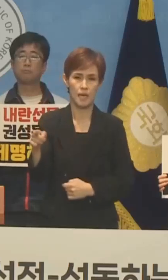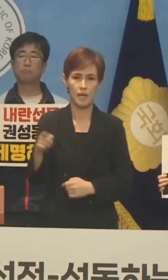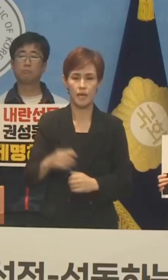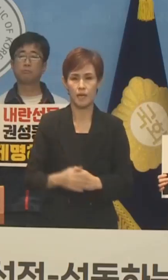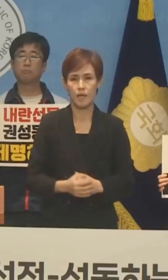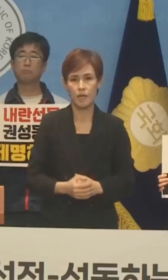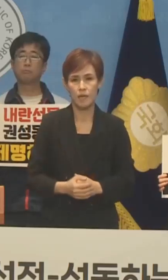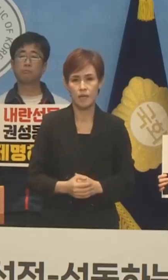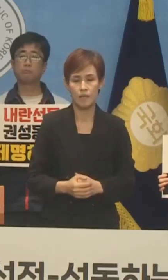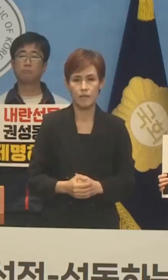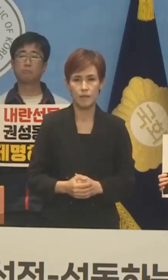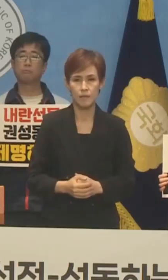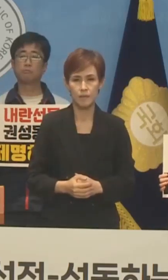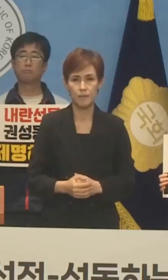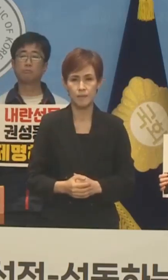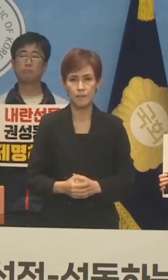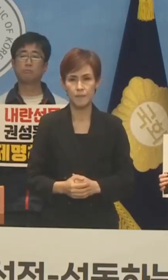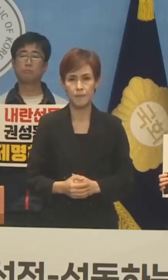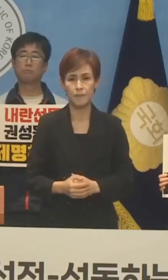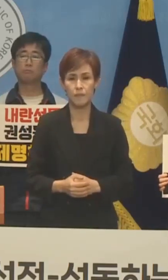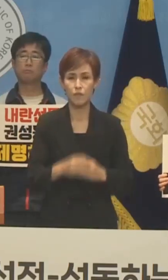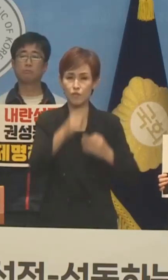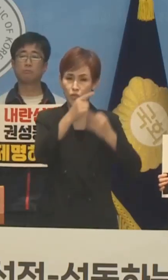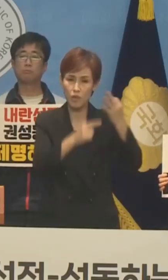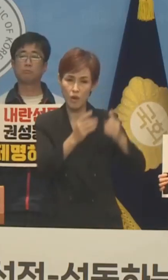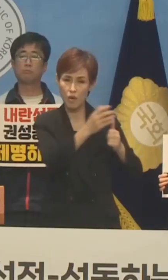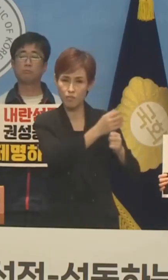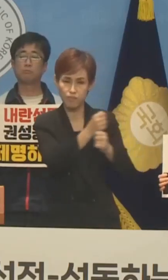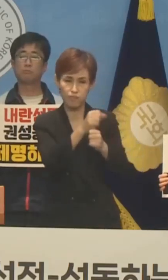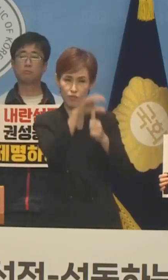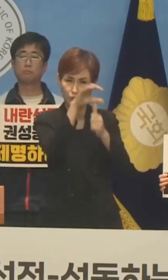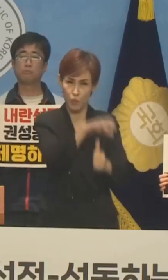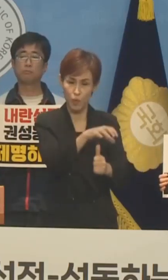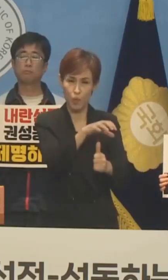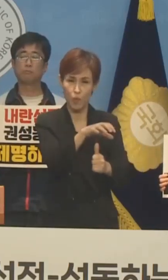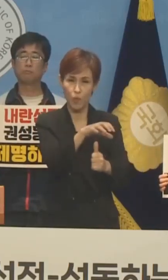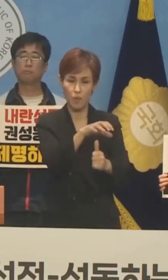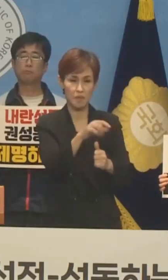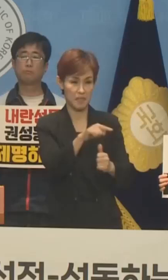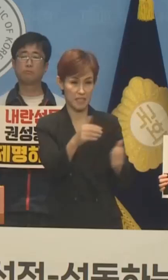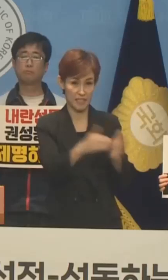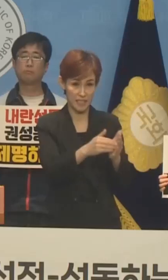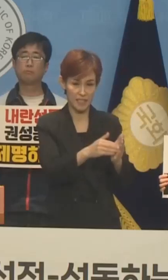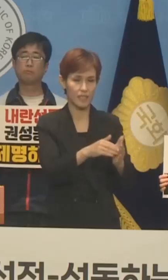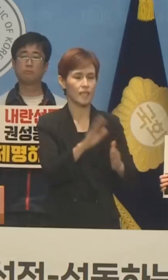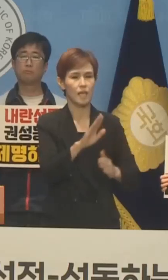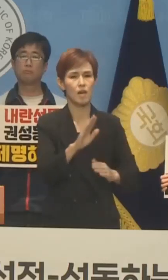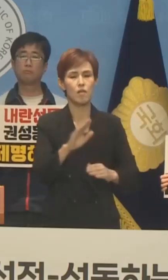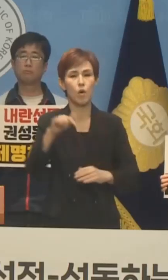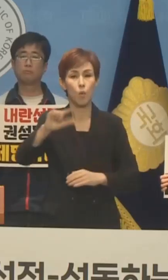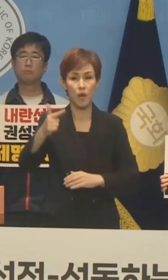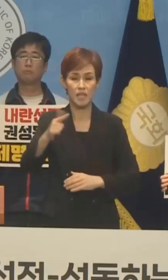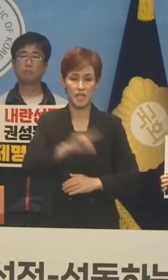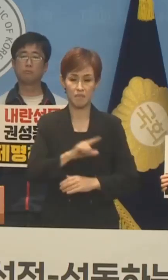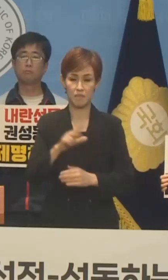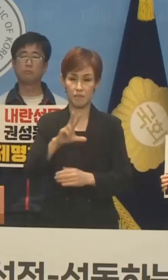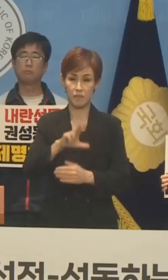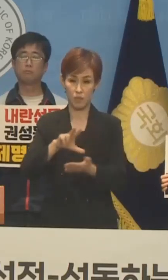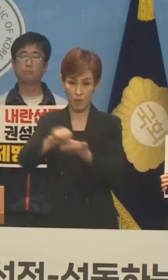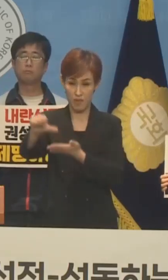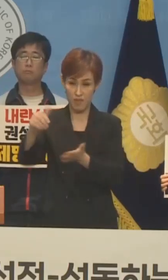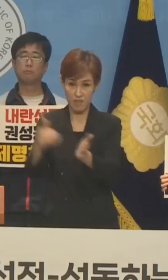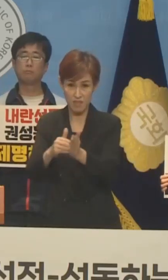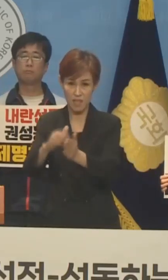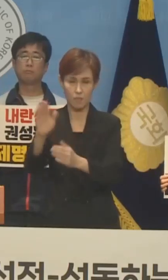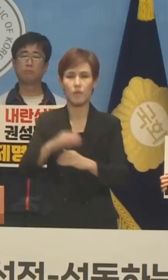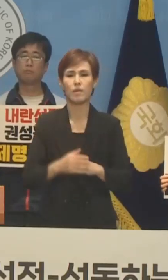세력을 선동했기 때문입니다. 윤석열 구속과 탄핵이 끝이 아니듯 권성동 한 사람의 제명 역시 끝이 아닙니다.